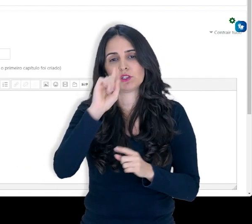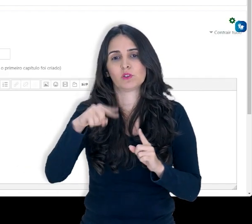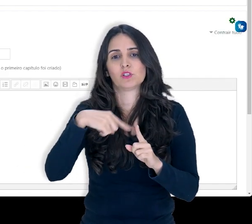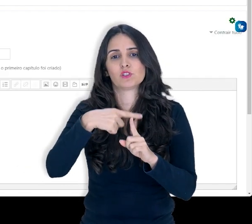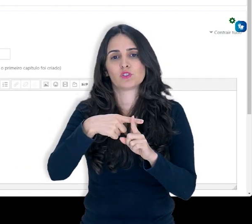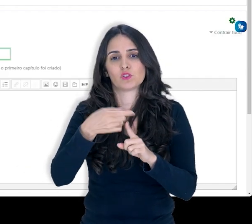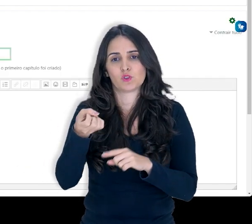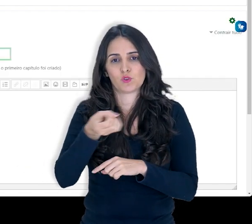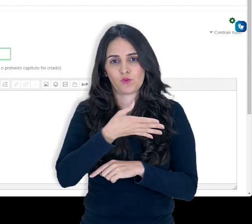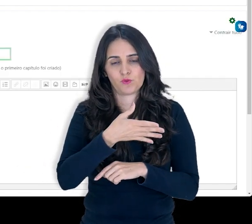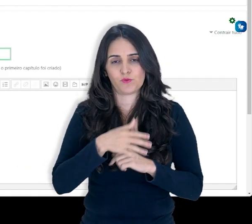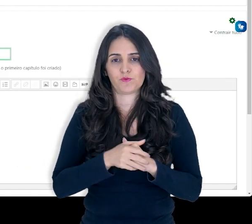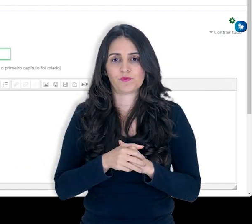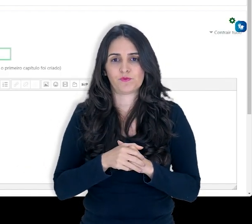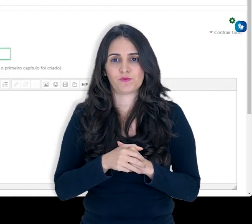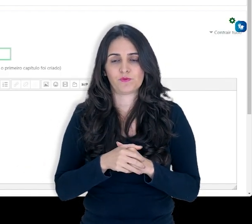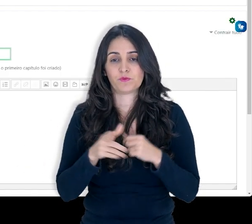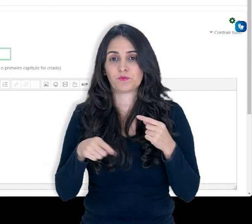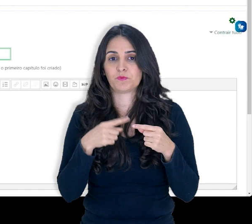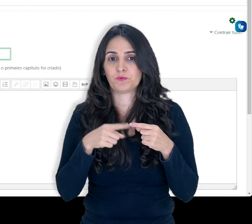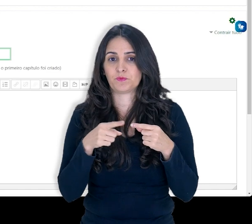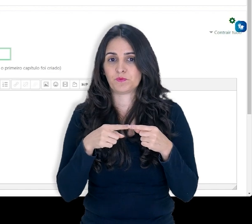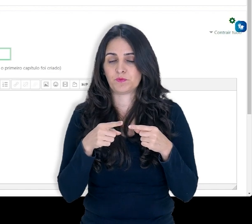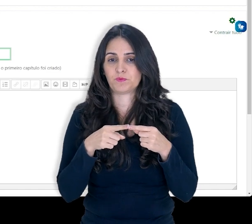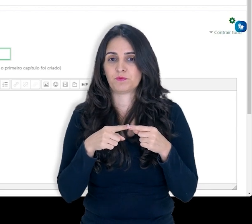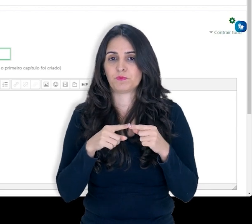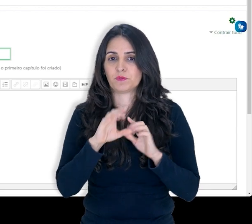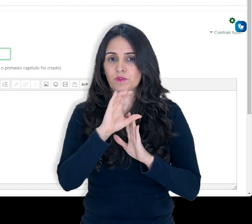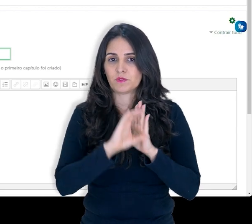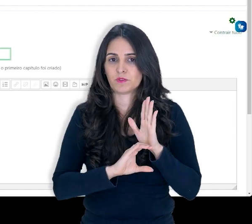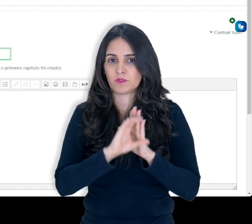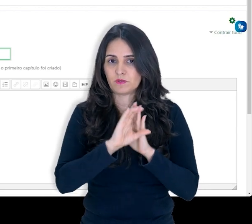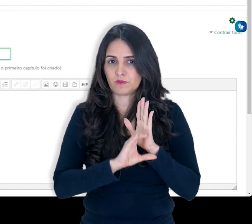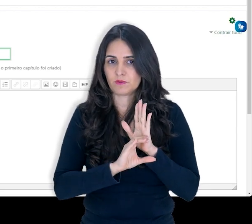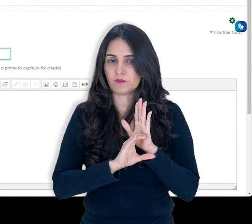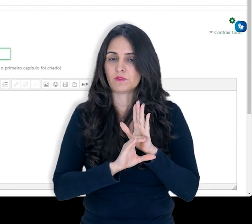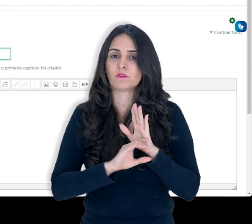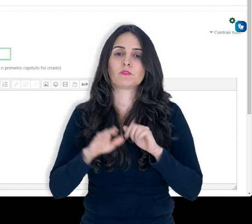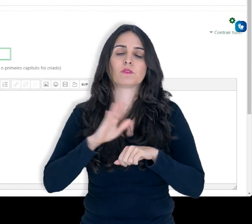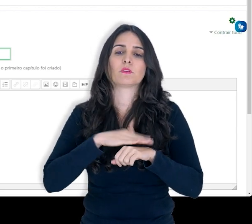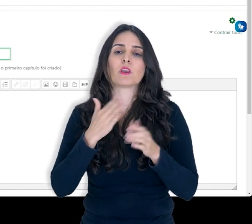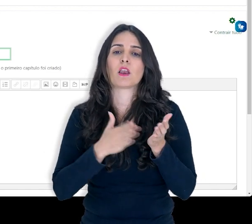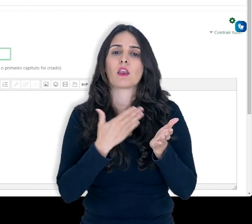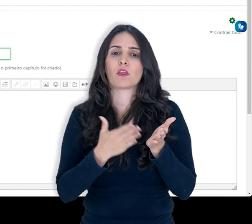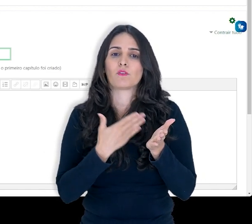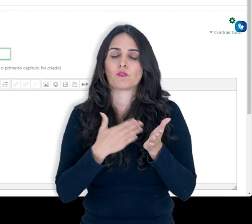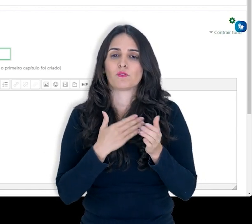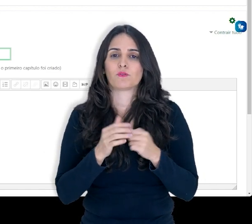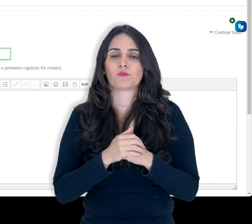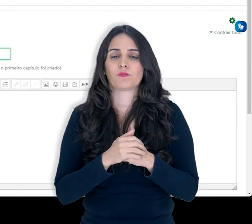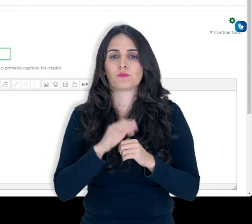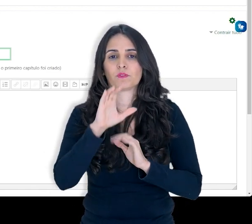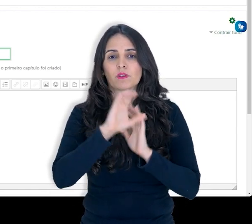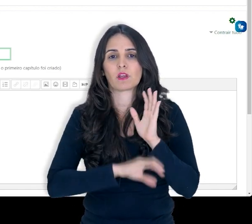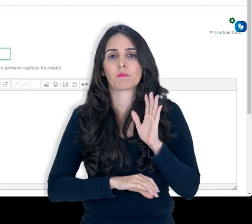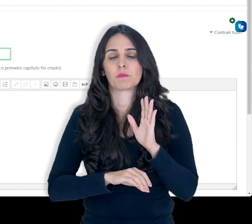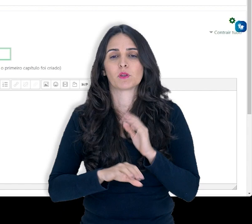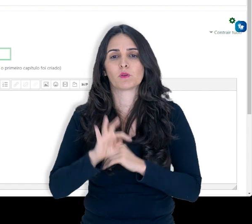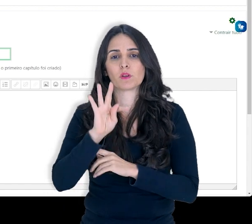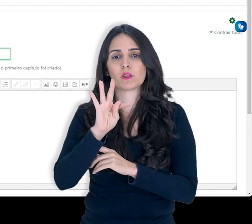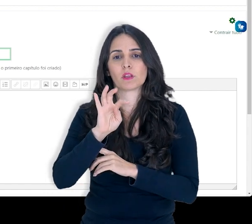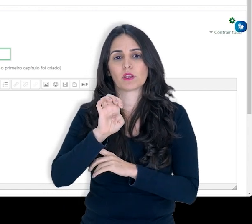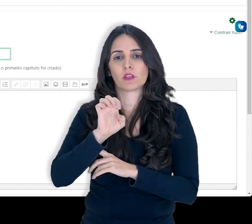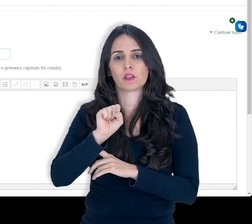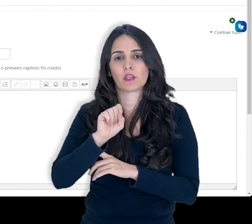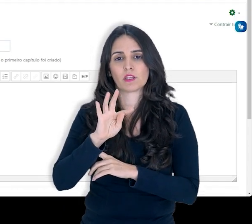adicionar o novo capítulo o primeiro capítulo então do nosso livro Capítulo teste